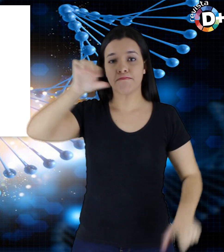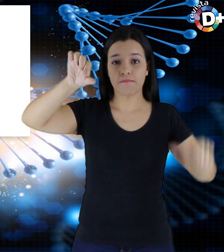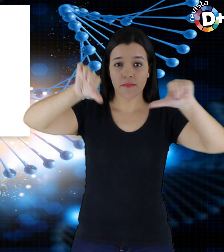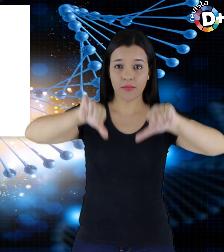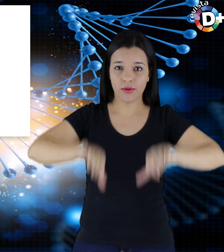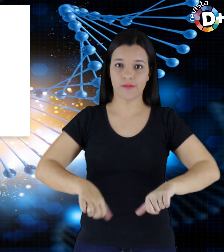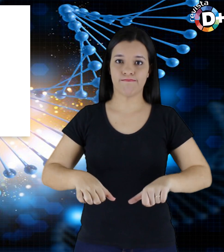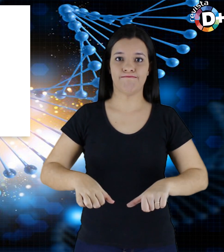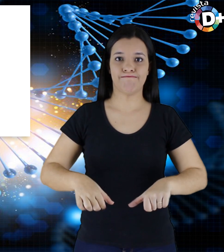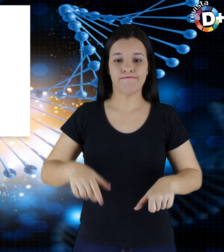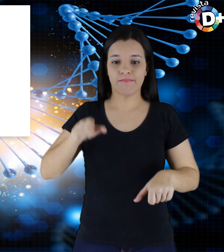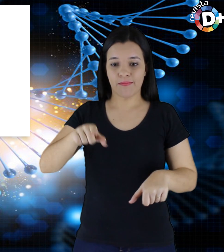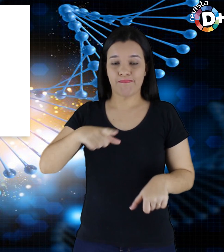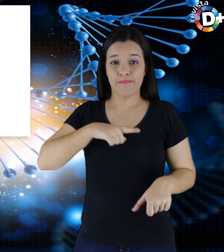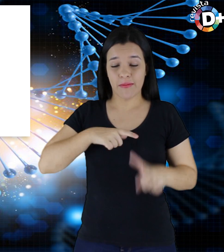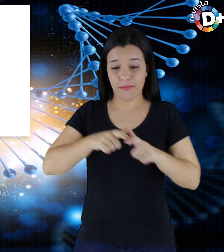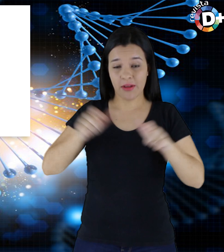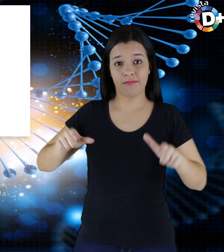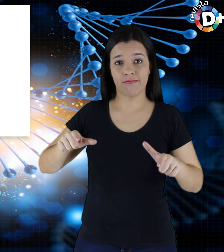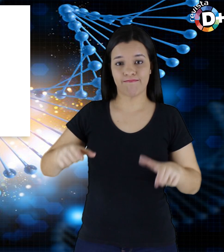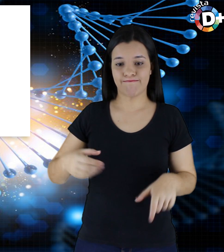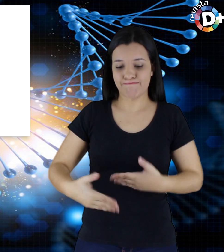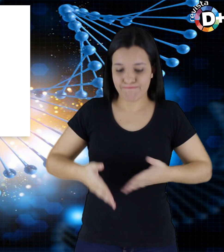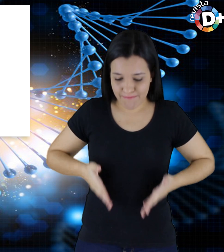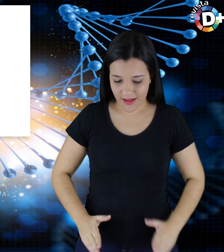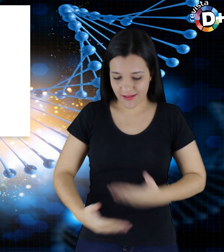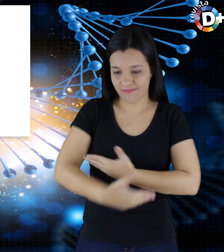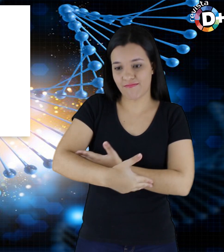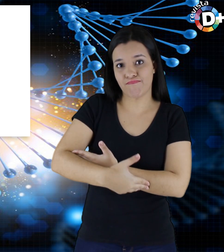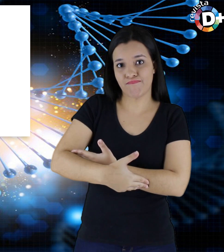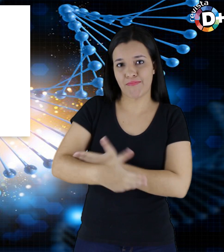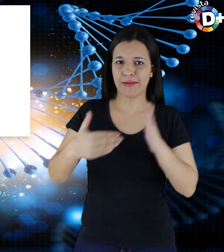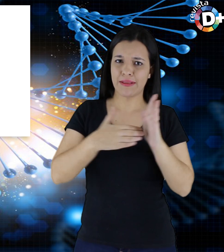manifesta entre o nascimento e os 6 meses de vida.